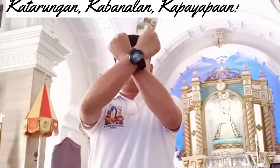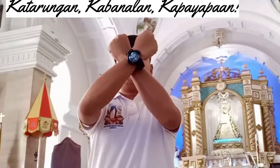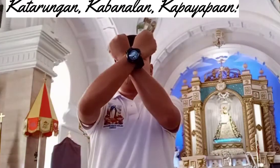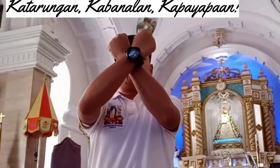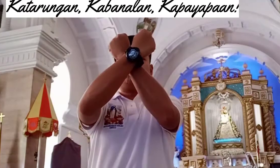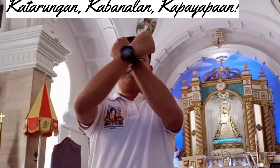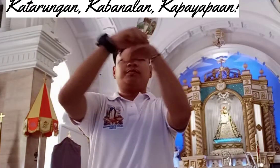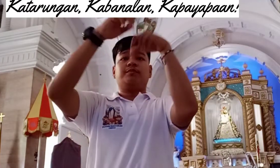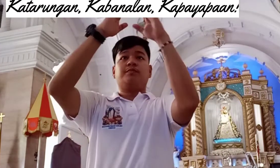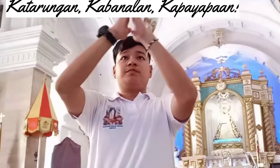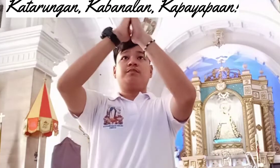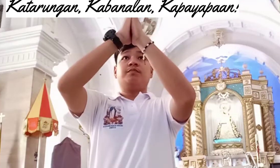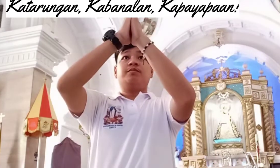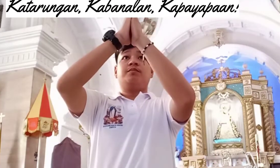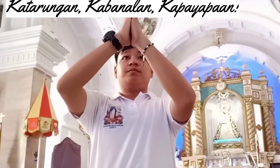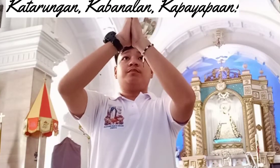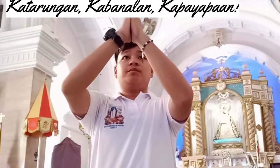katarungan, kabanalan,